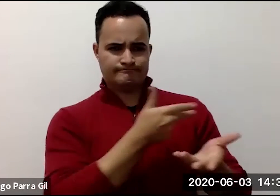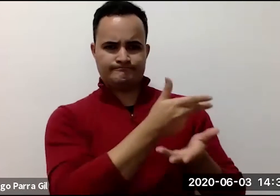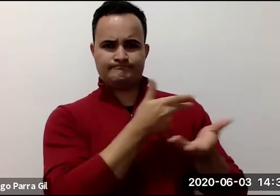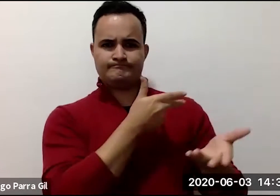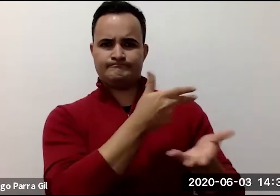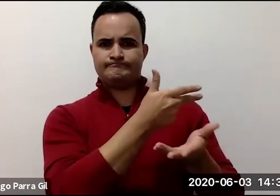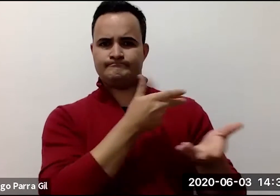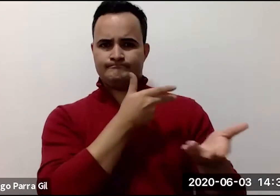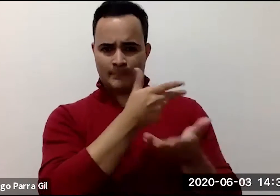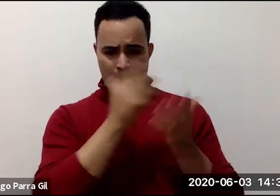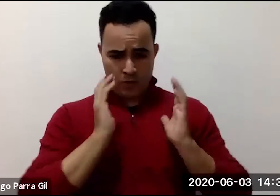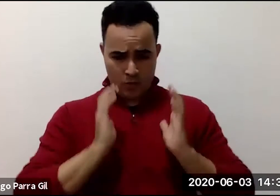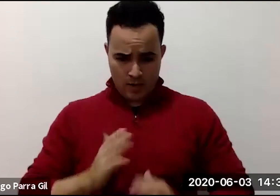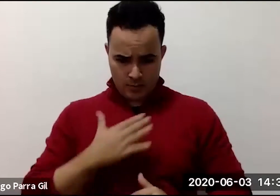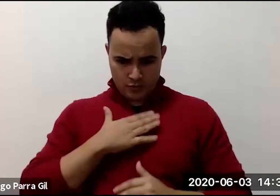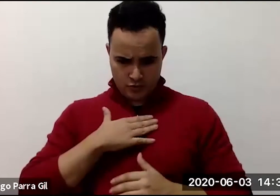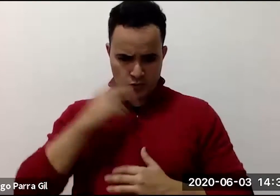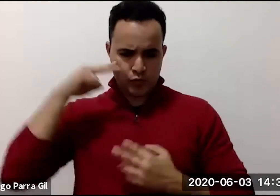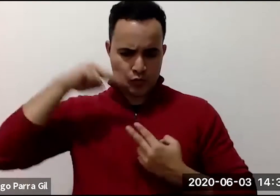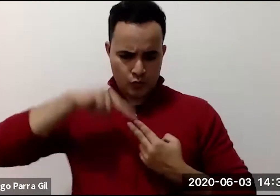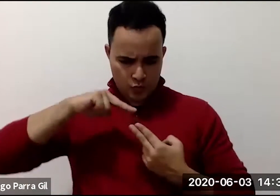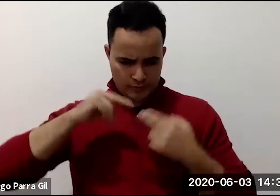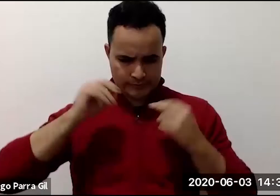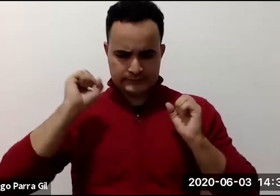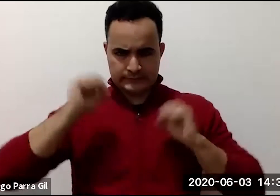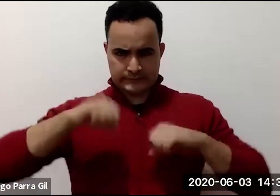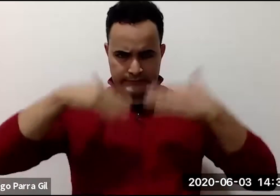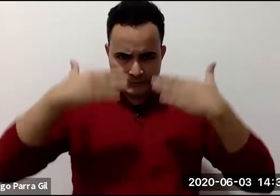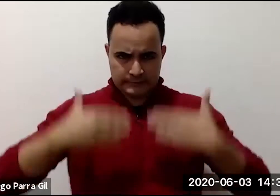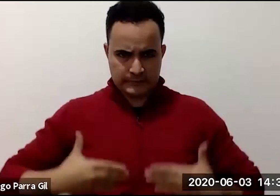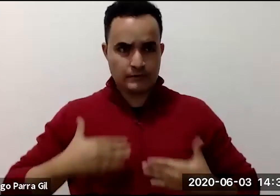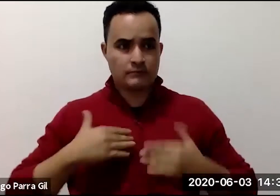los cuerpos y las formas de cómo potenciar